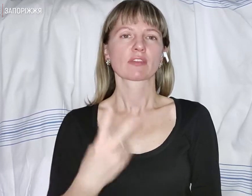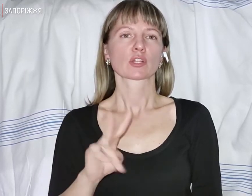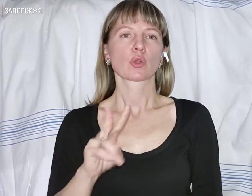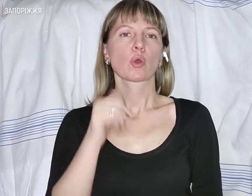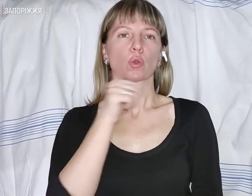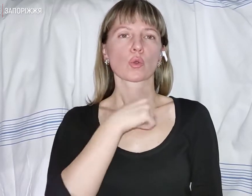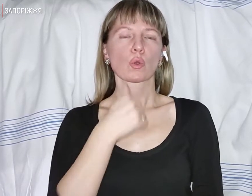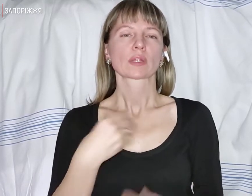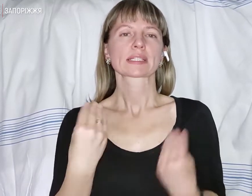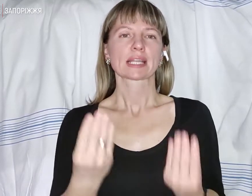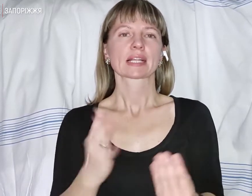Ну, меньше.